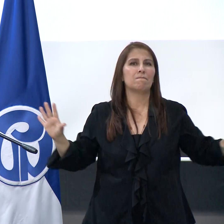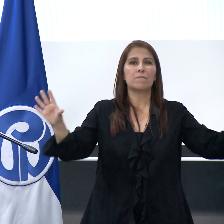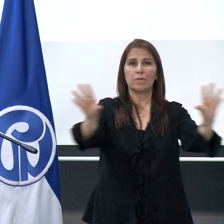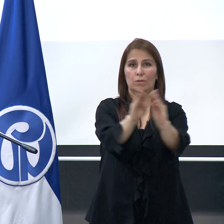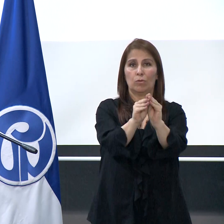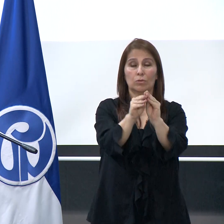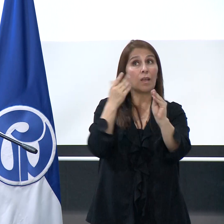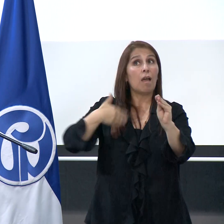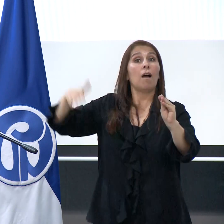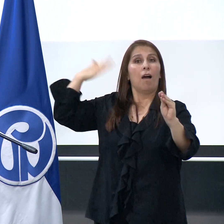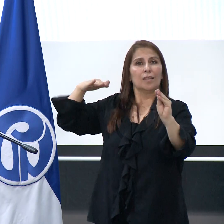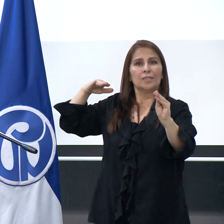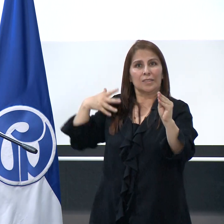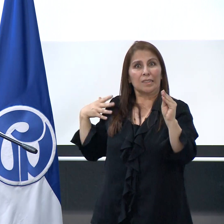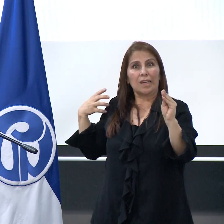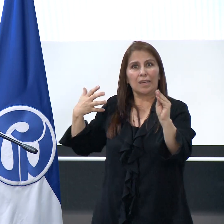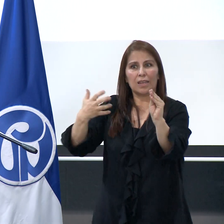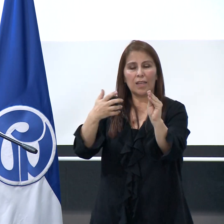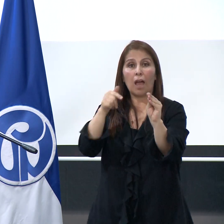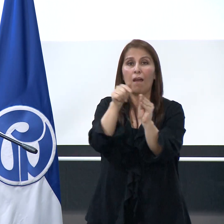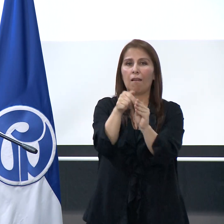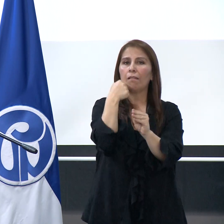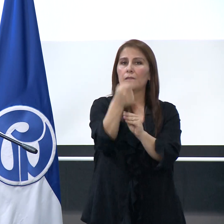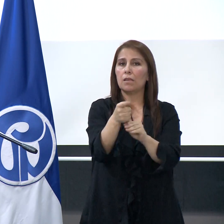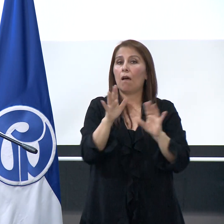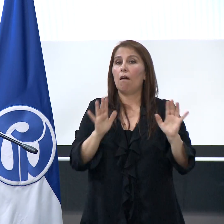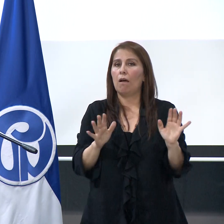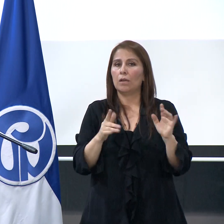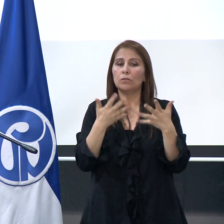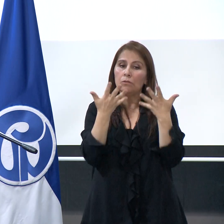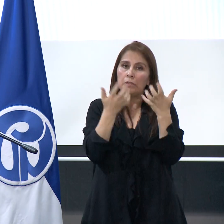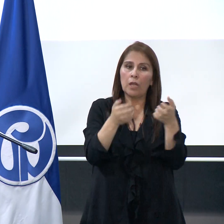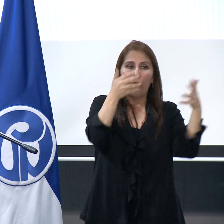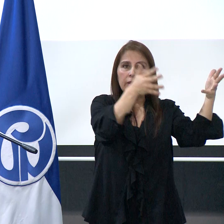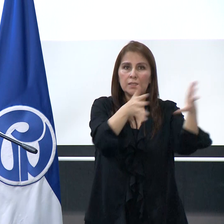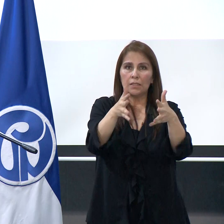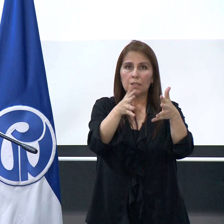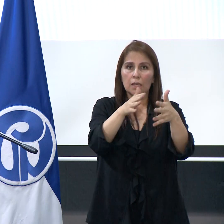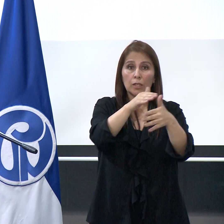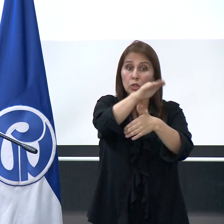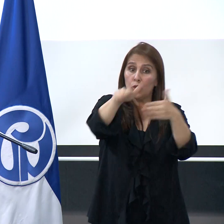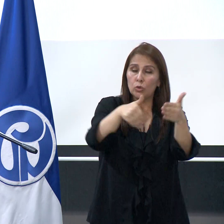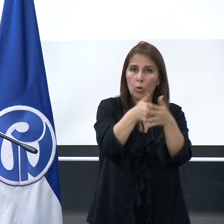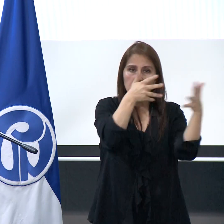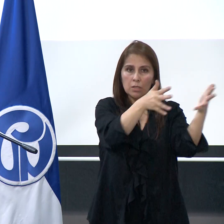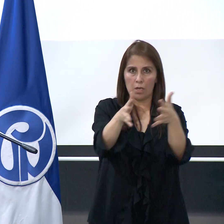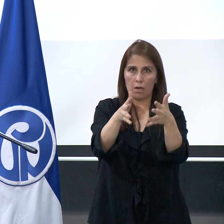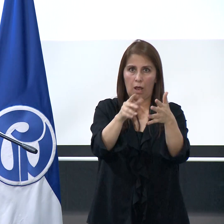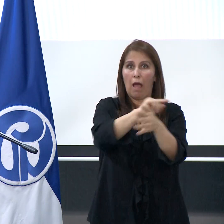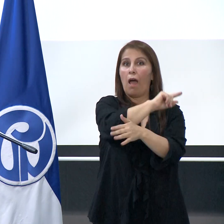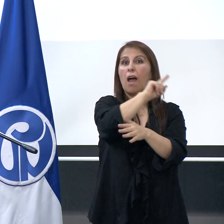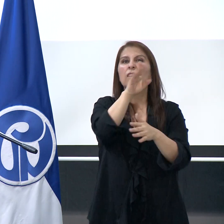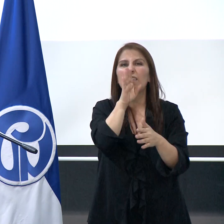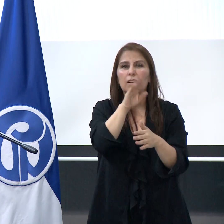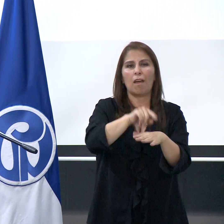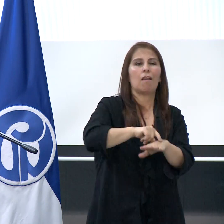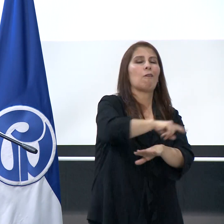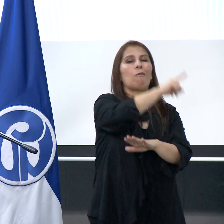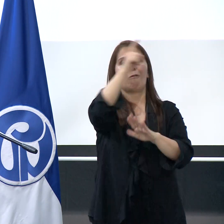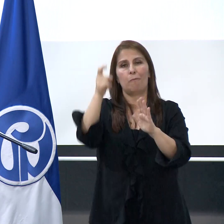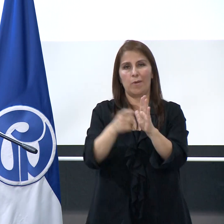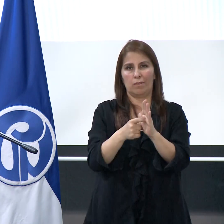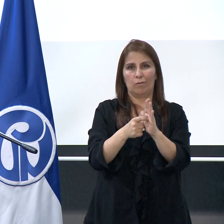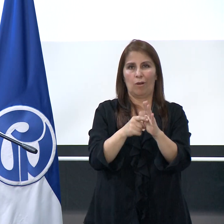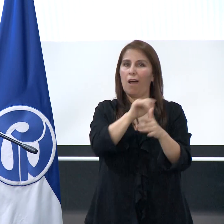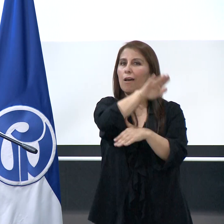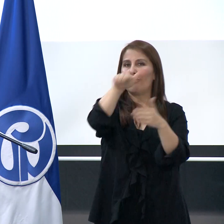desde antes en concreto su fórmula sería enseñar todo a todos y totalmente su proyecto de